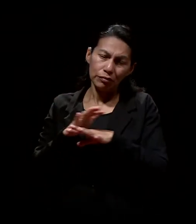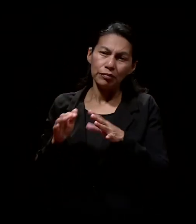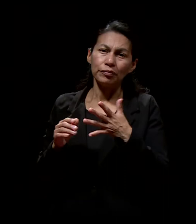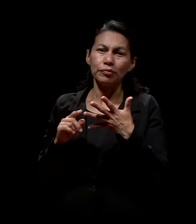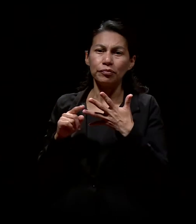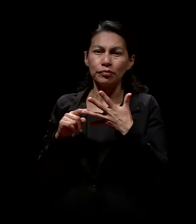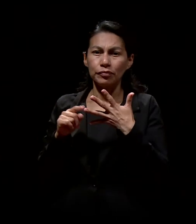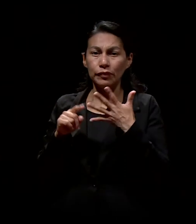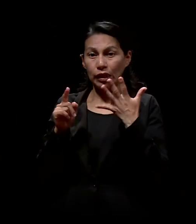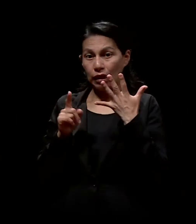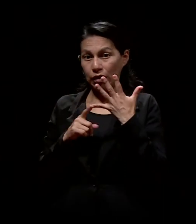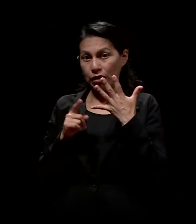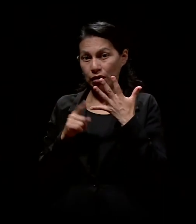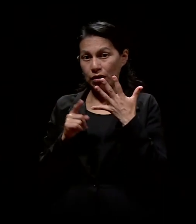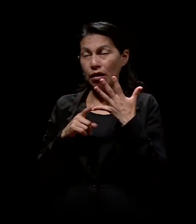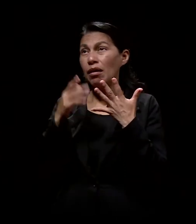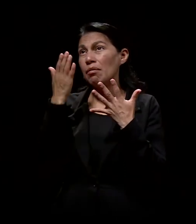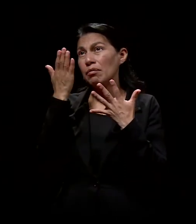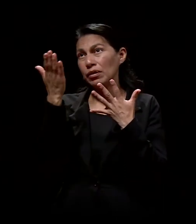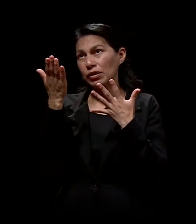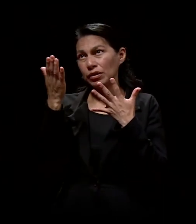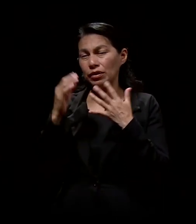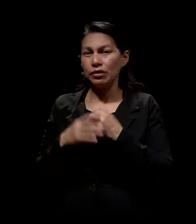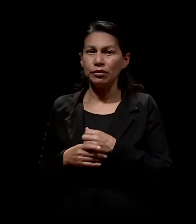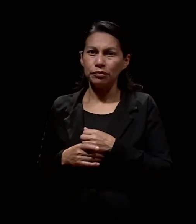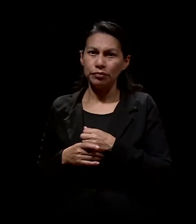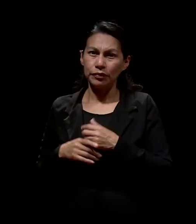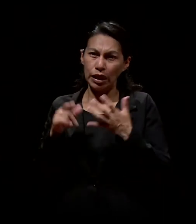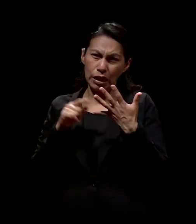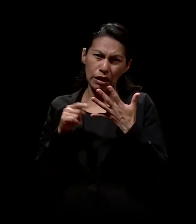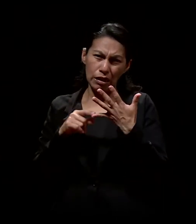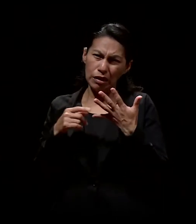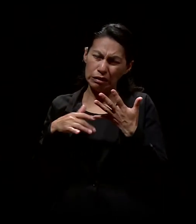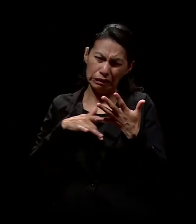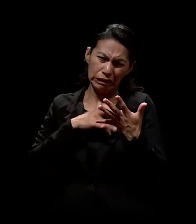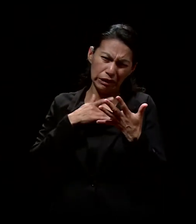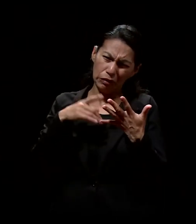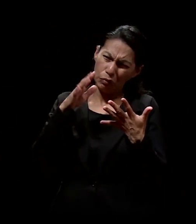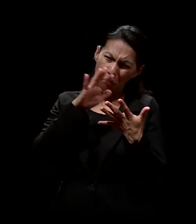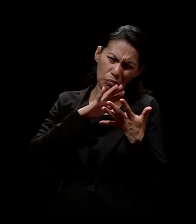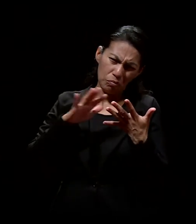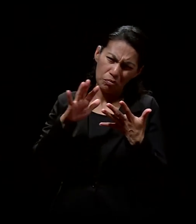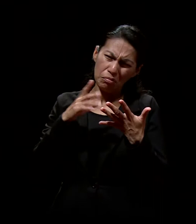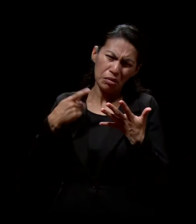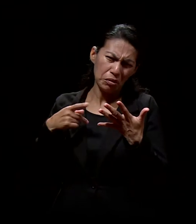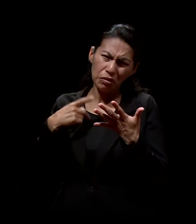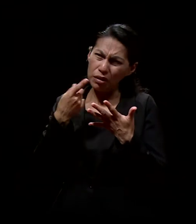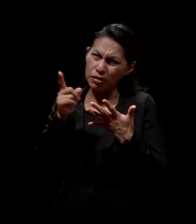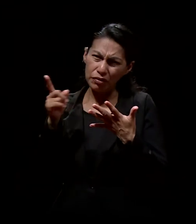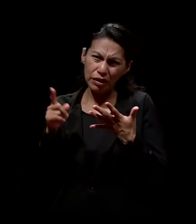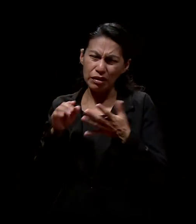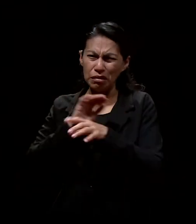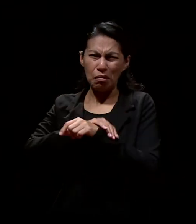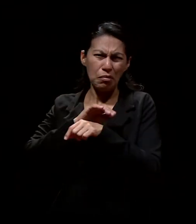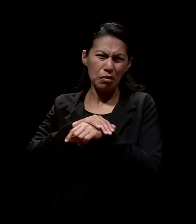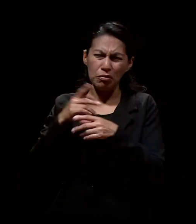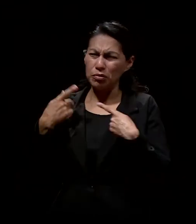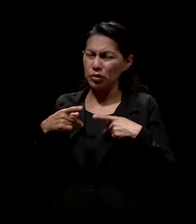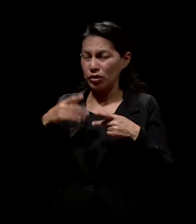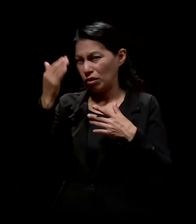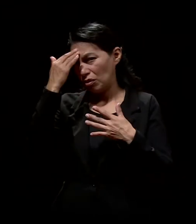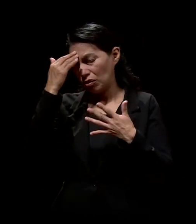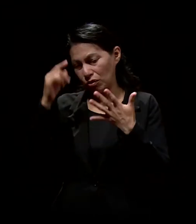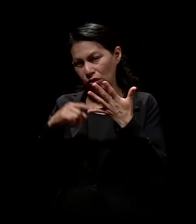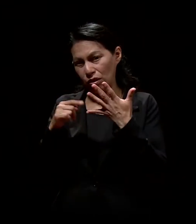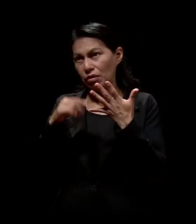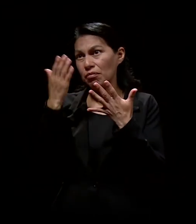tanto conocidos, amigos, familiares. Y en la última sección es de peticiones. En esa sección pues pongo todas las peticiones de muchas